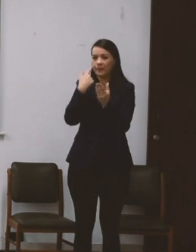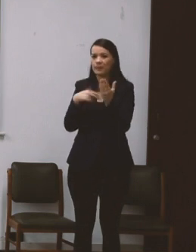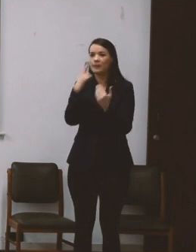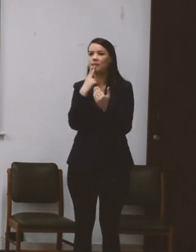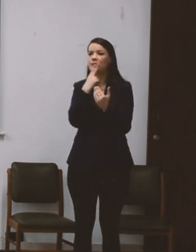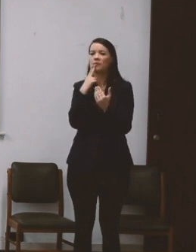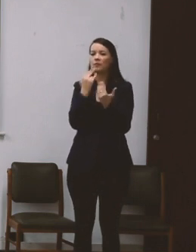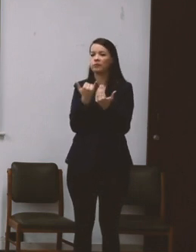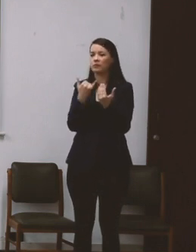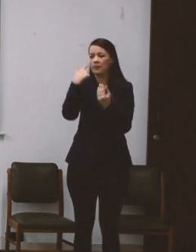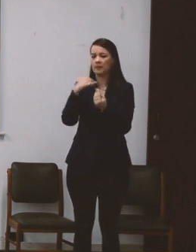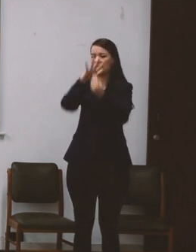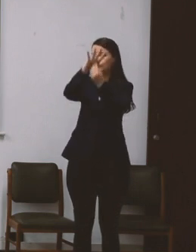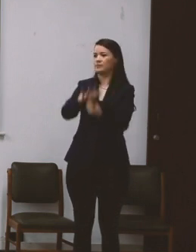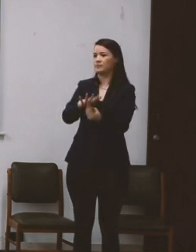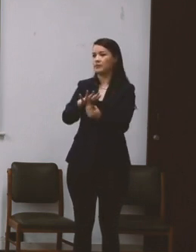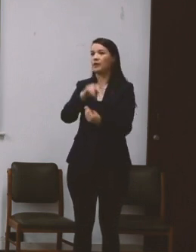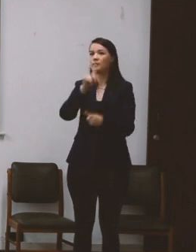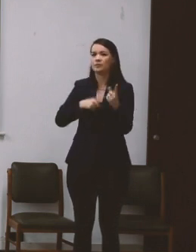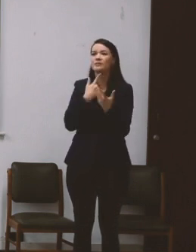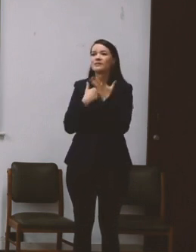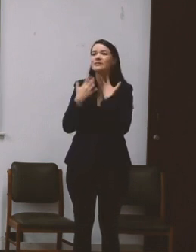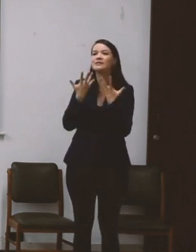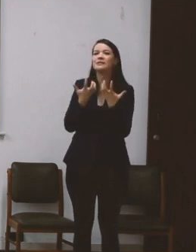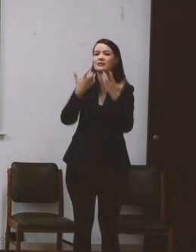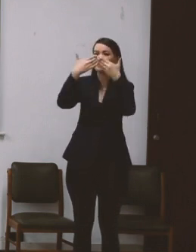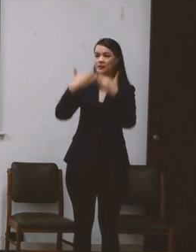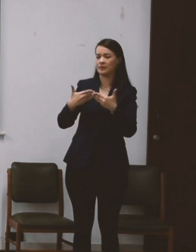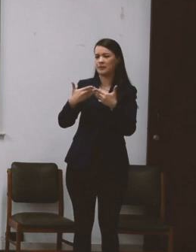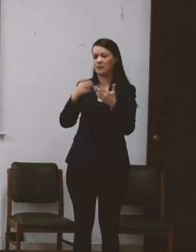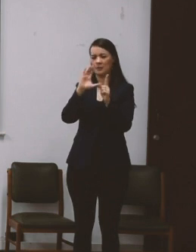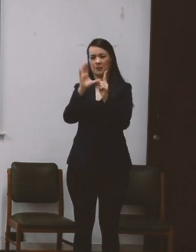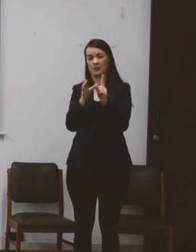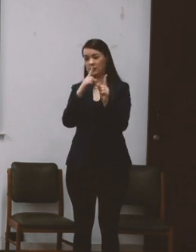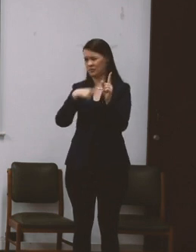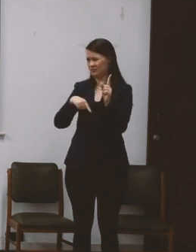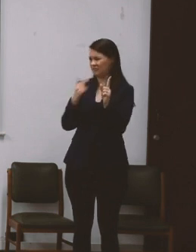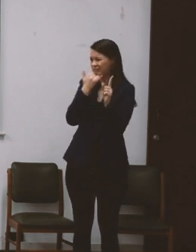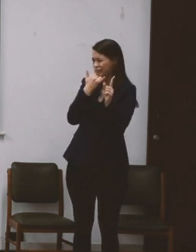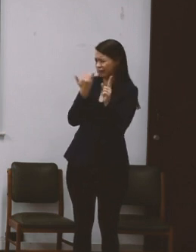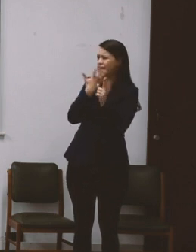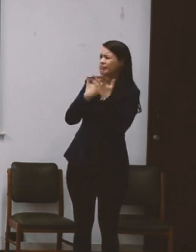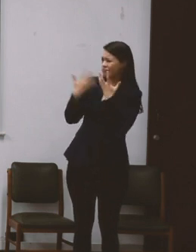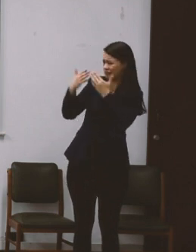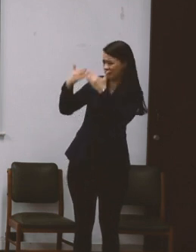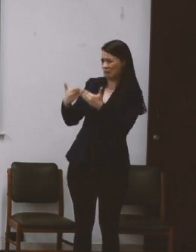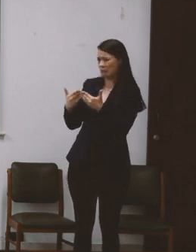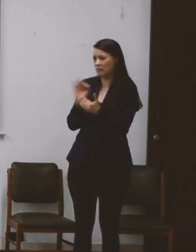de su exterminio. Desear la discapacidad es un anatema en una cultura que promueve prácticas, metáforas y